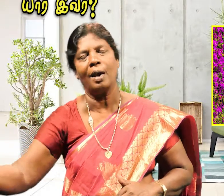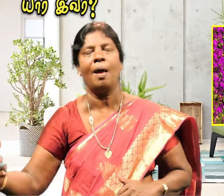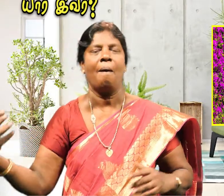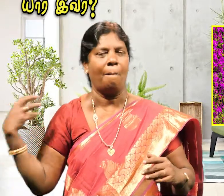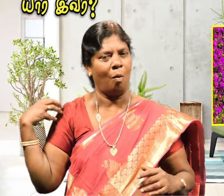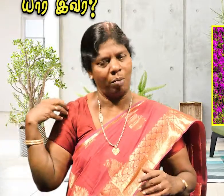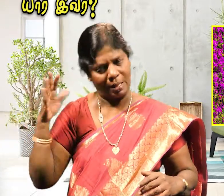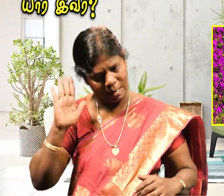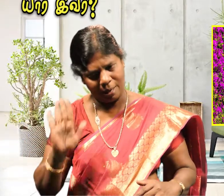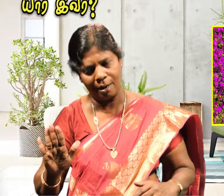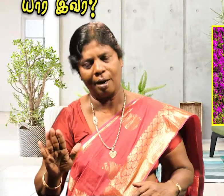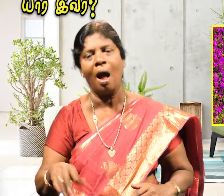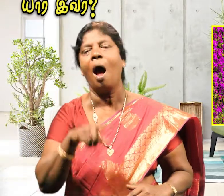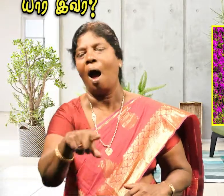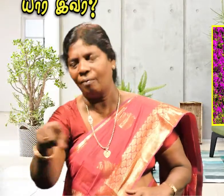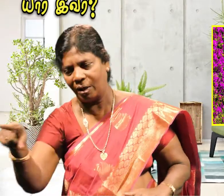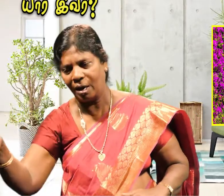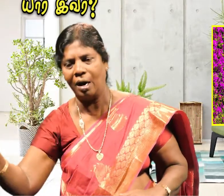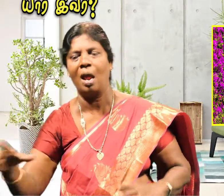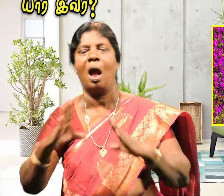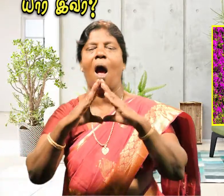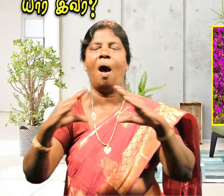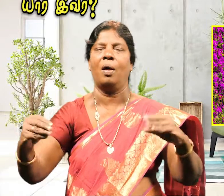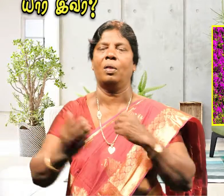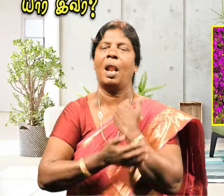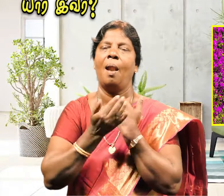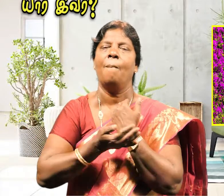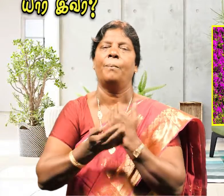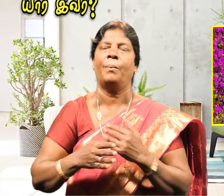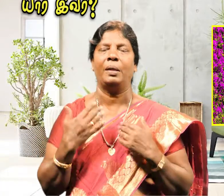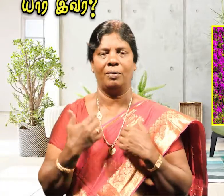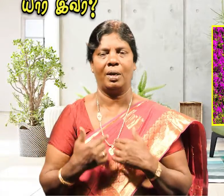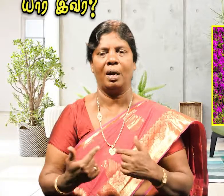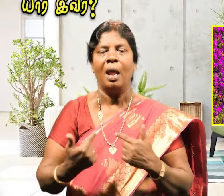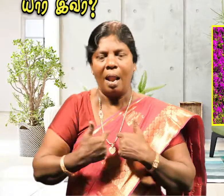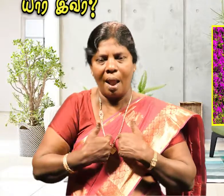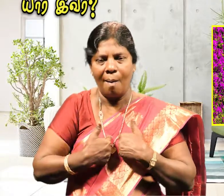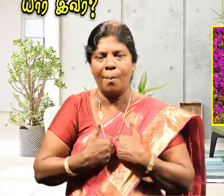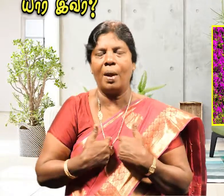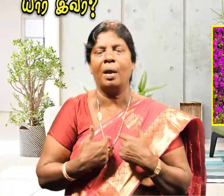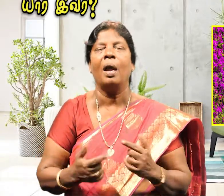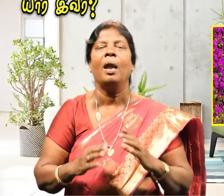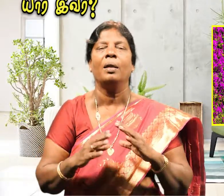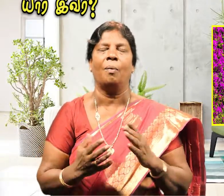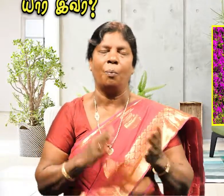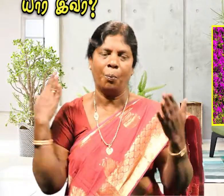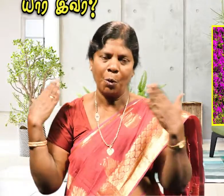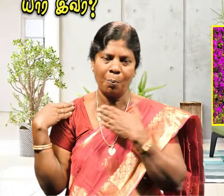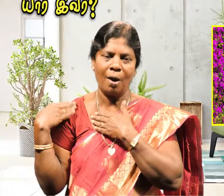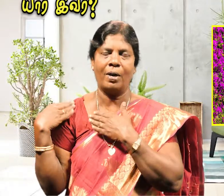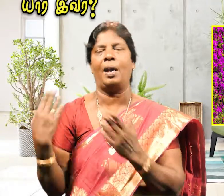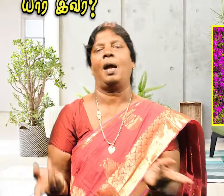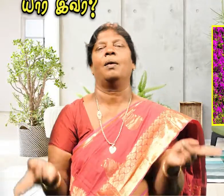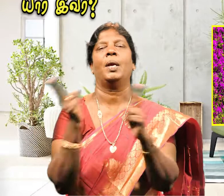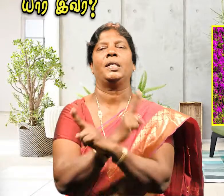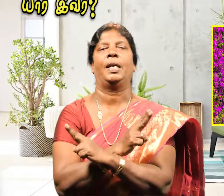அடுத்தவர்கள் இந்த பிரச்சனையில் இருக்கிறார்களே அவர்களை ஆறுதல் படுத்துவதற்கு நம்மை திராணி